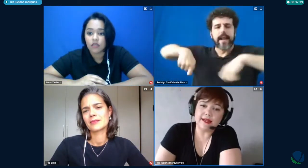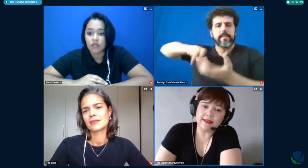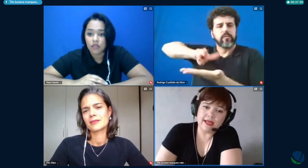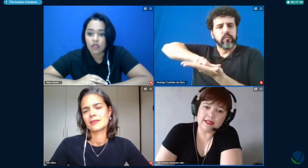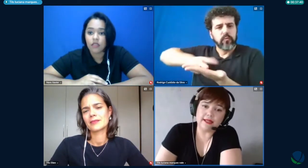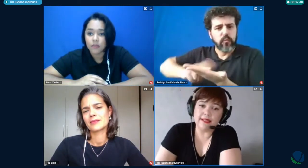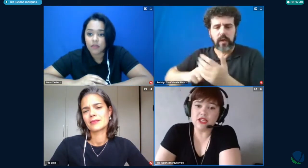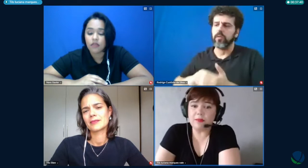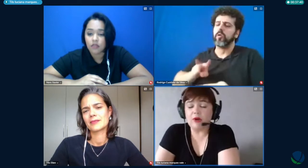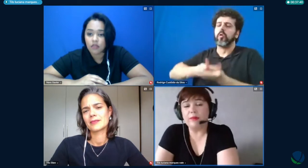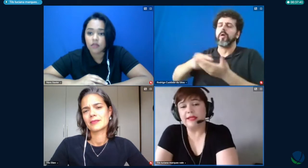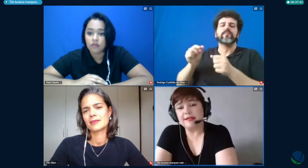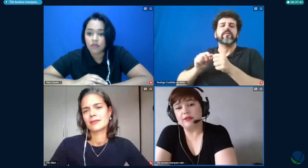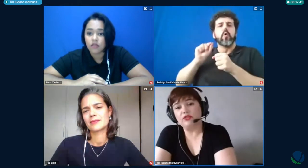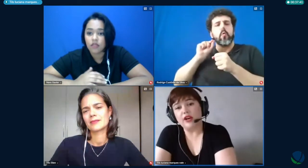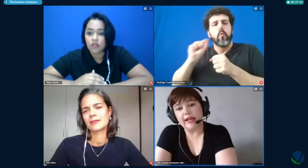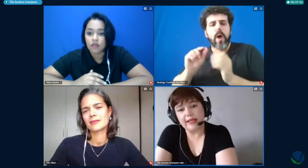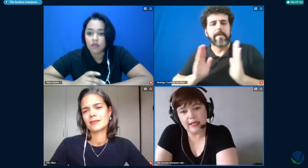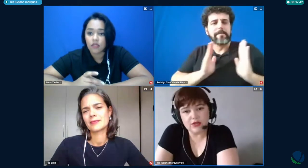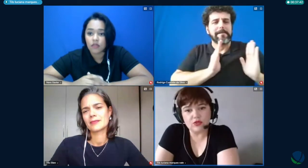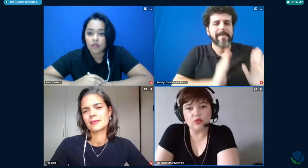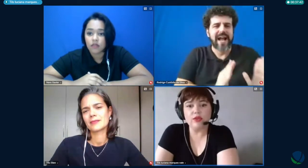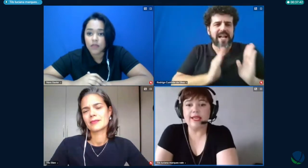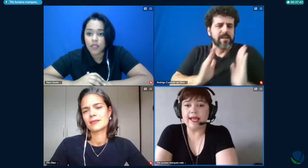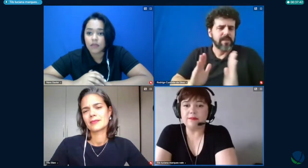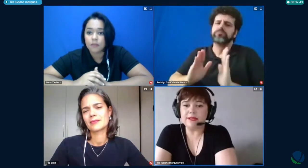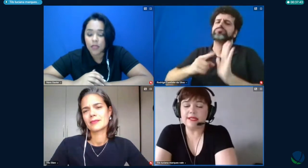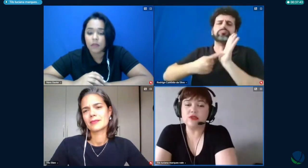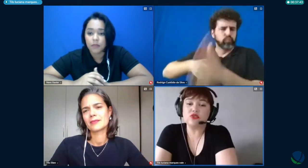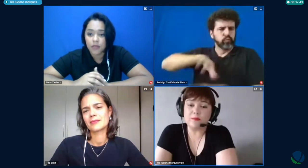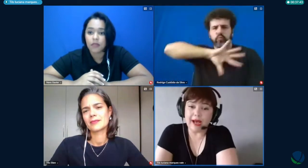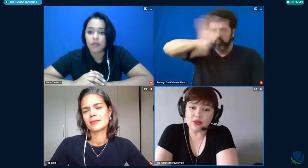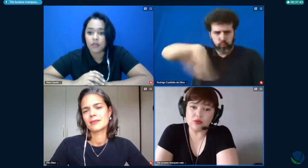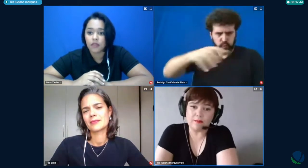Quais estratégias? Estratégia para competência tradutória é isso, o que